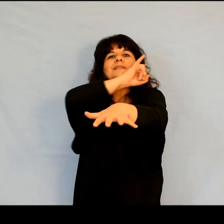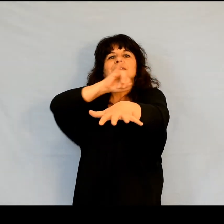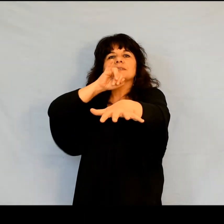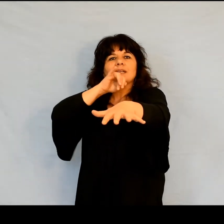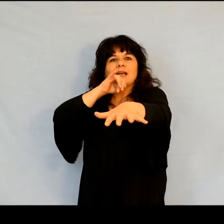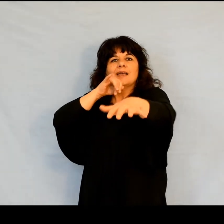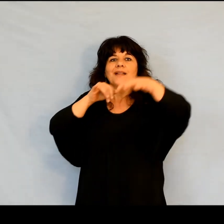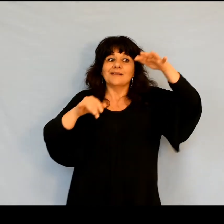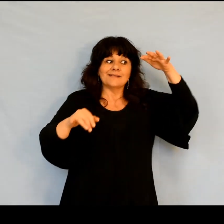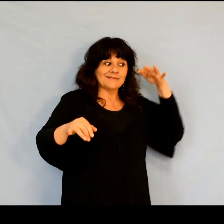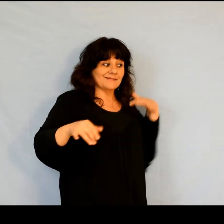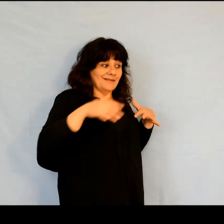d'Israël.